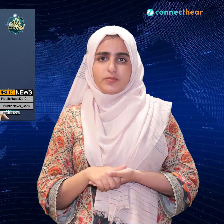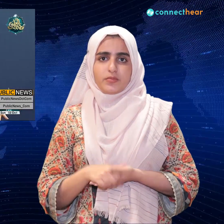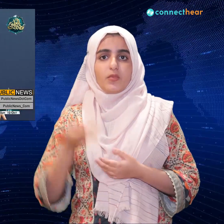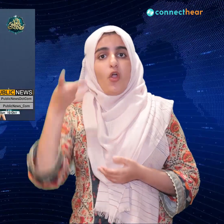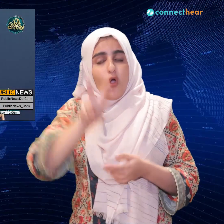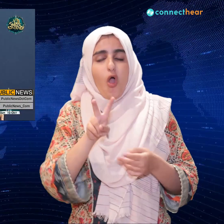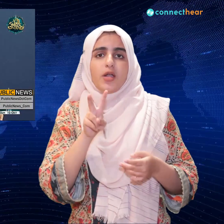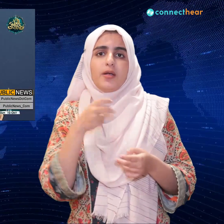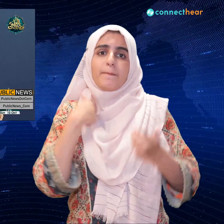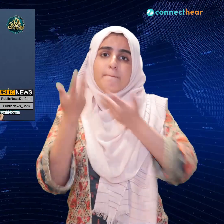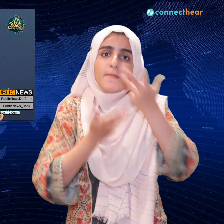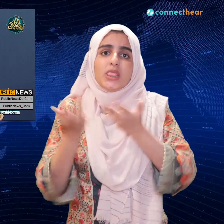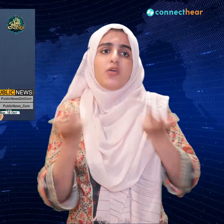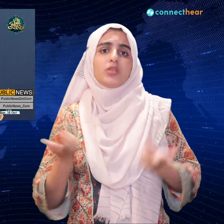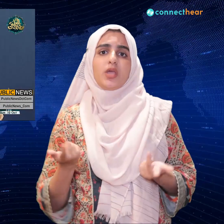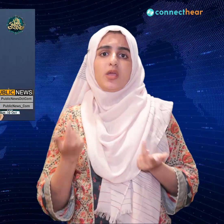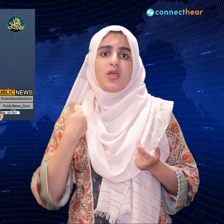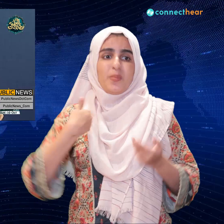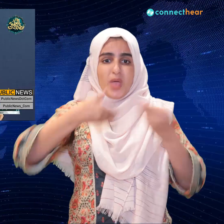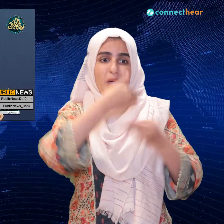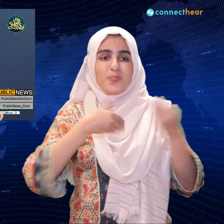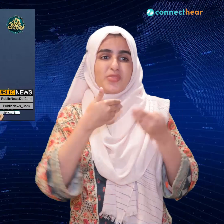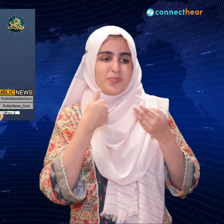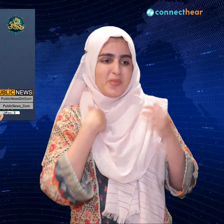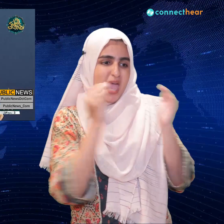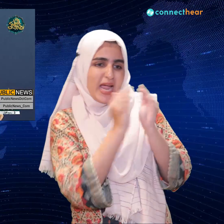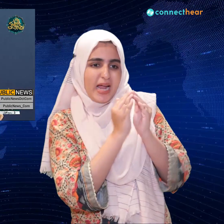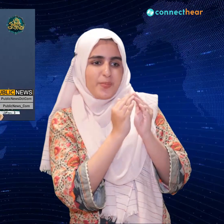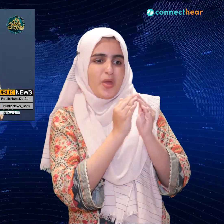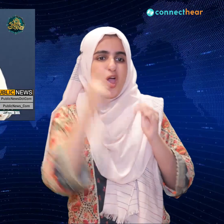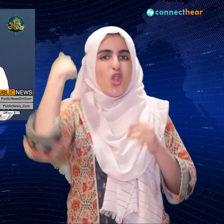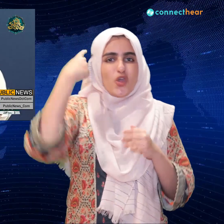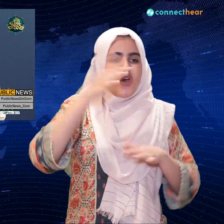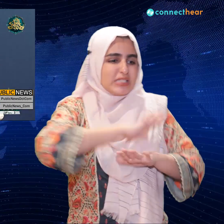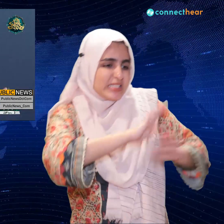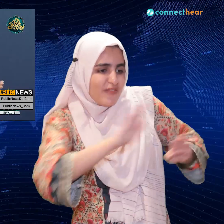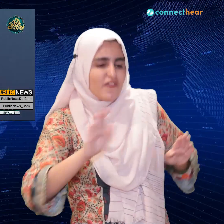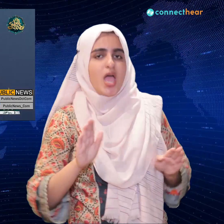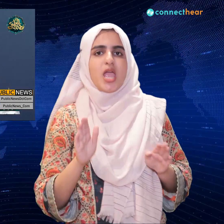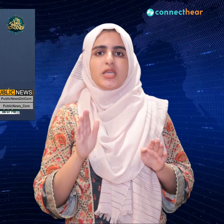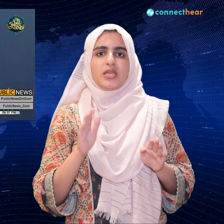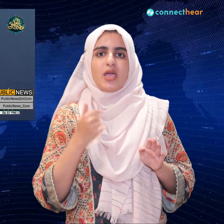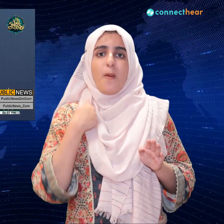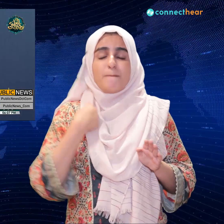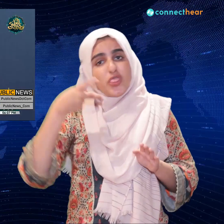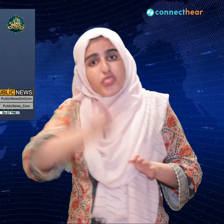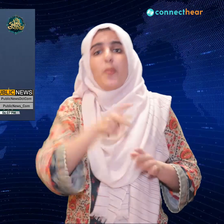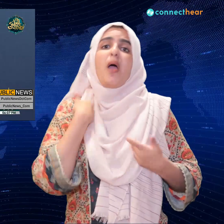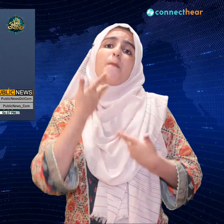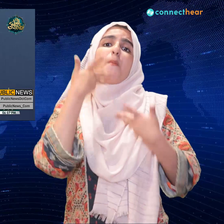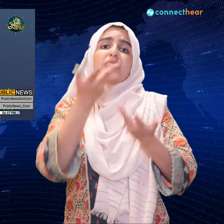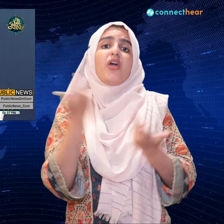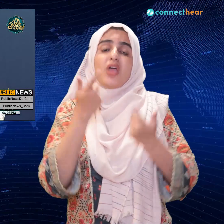اس کے علاوہ جس طرح ہم اپنے گھر میں نوکروں کو رکھتے ہیں، میں یہ بھی پھر سیرت